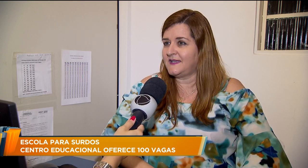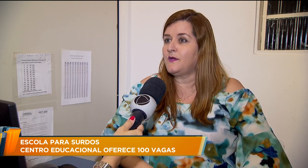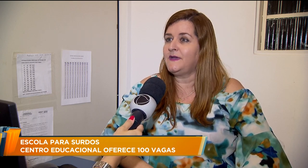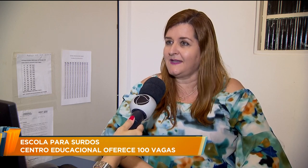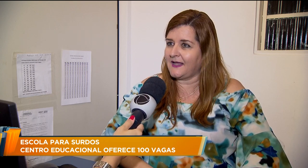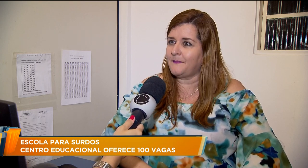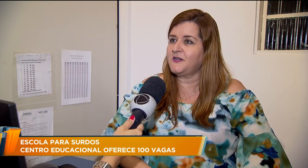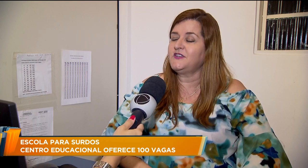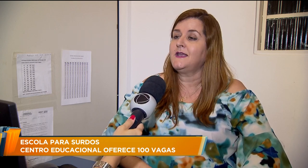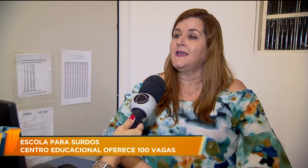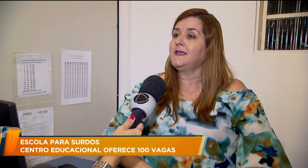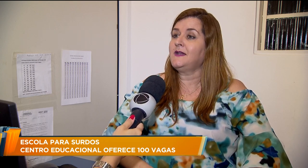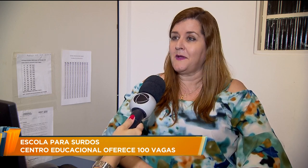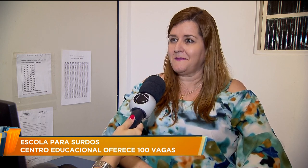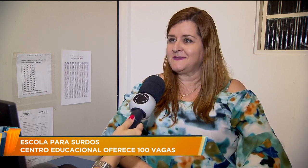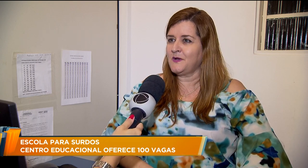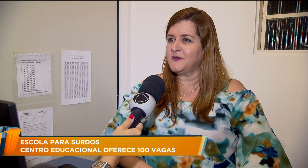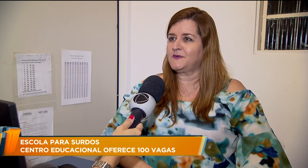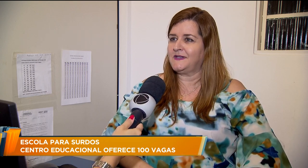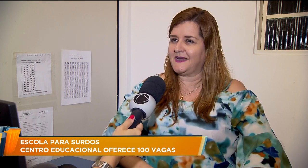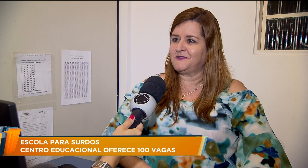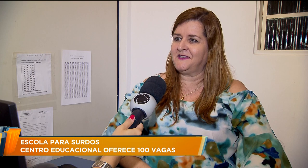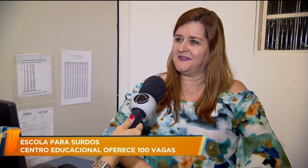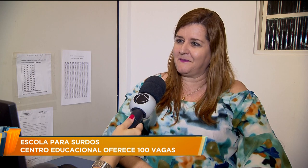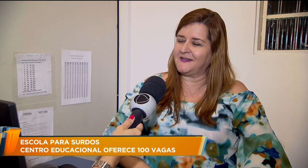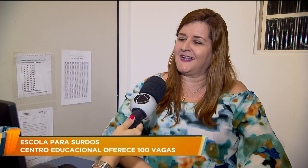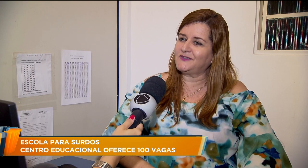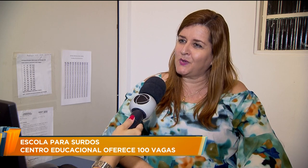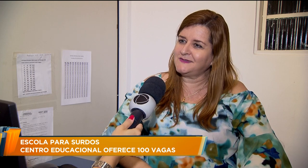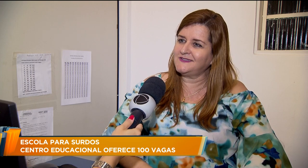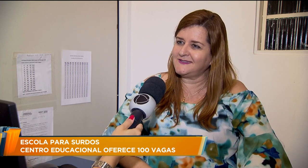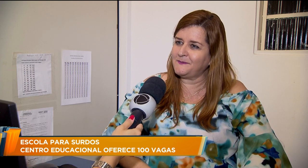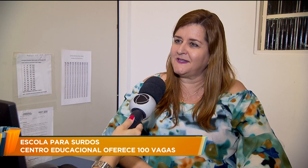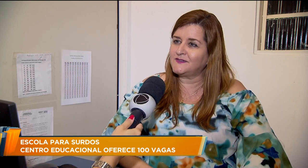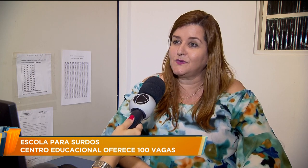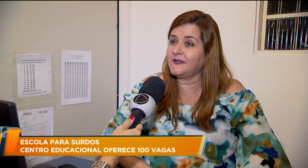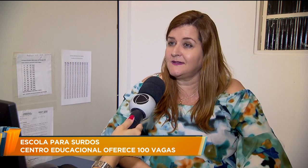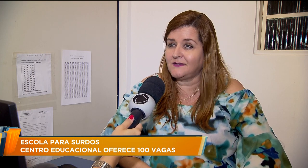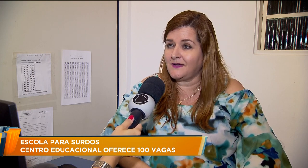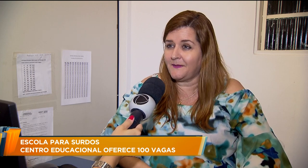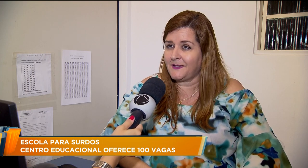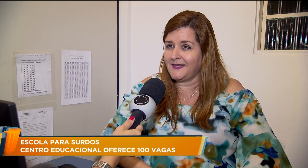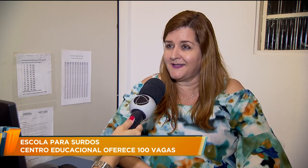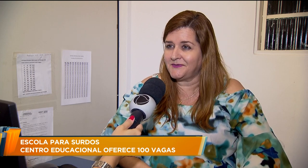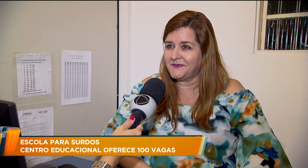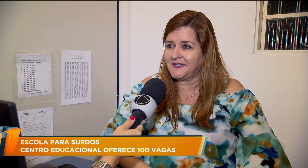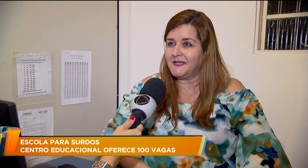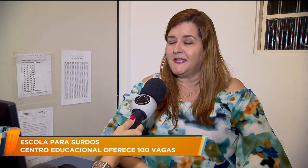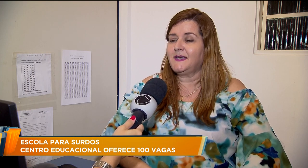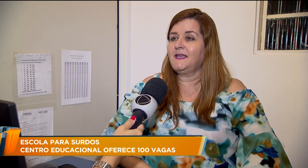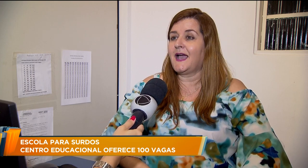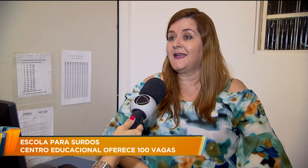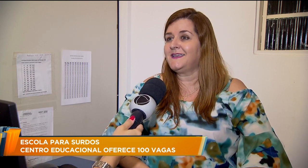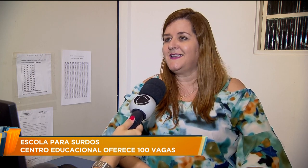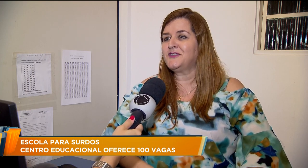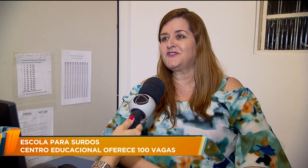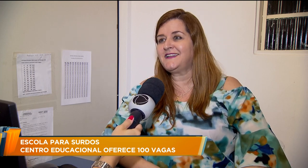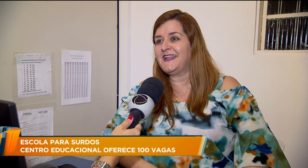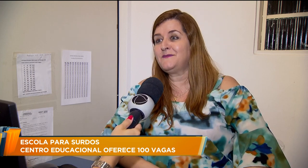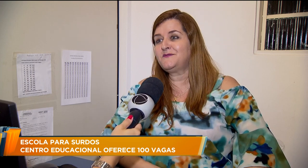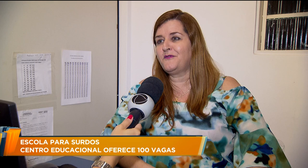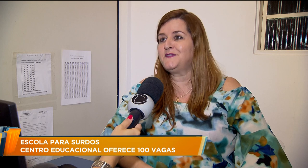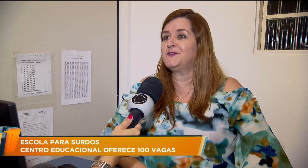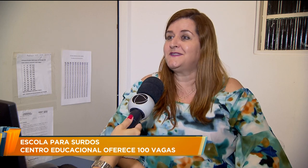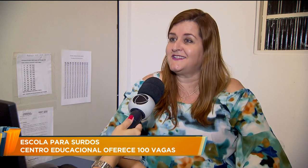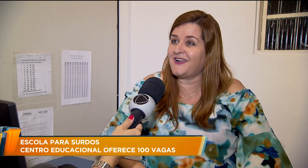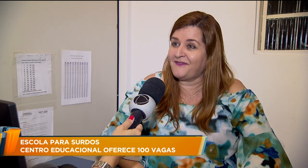eles conseguem um intérprete. E não é a mesma coisa, que o intérprete tem que interpretar todas as disciplinas, tudo que eles estão ali aprendendo. E aqui nós